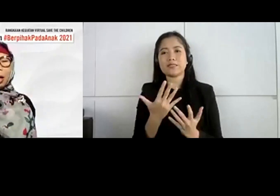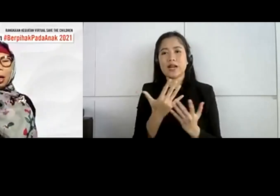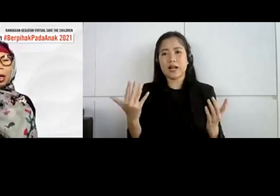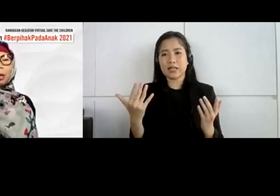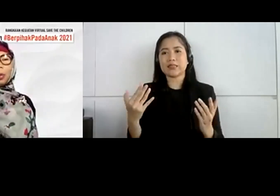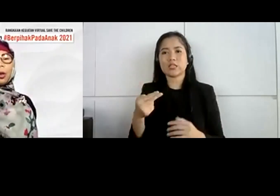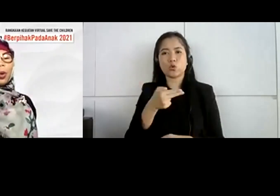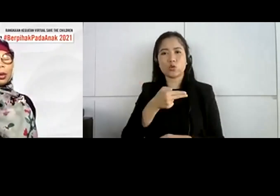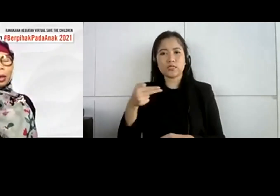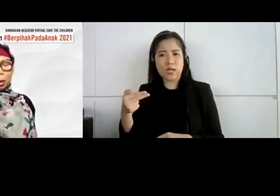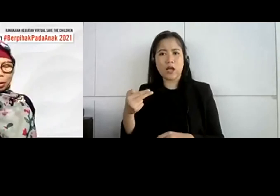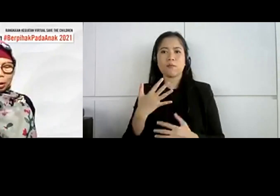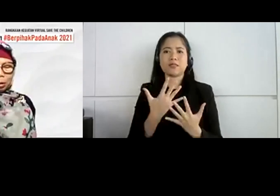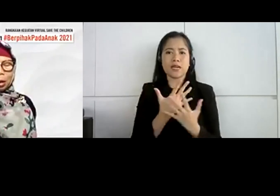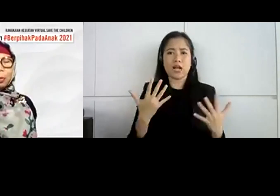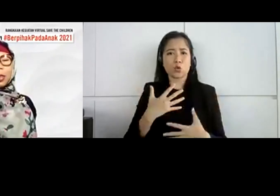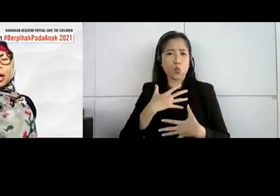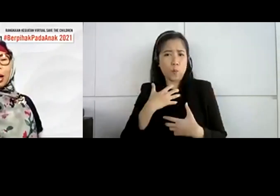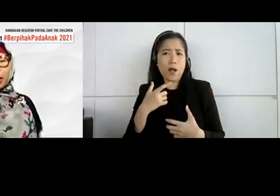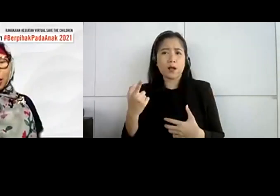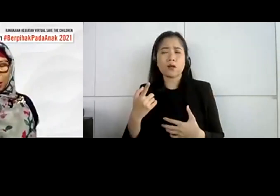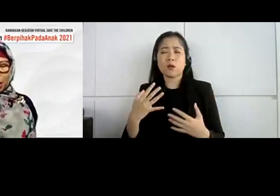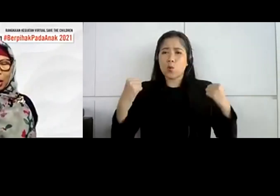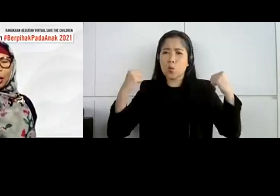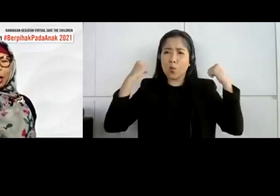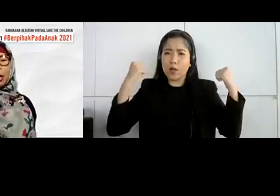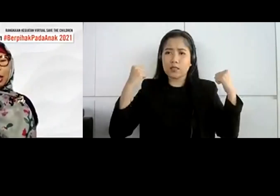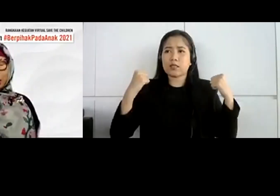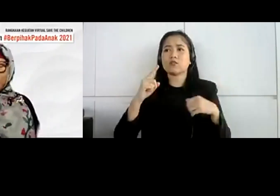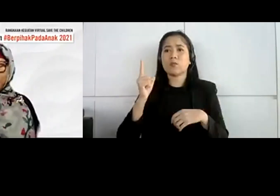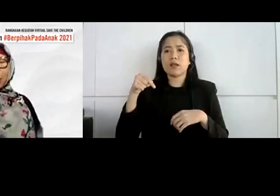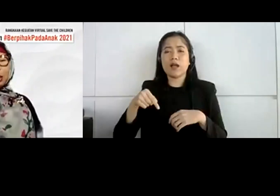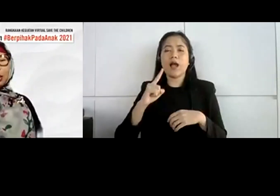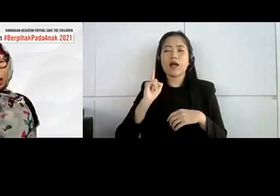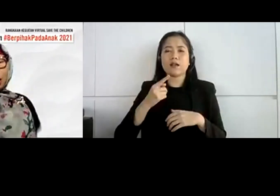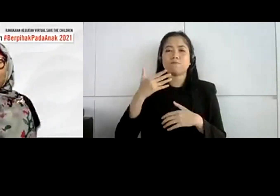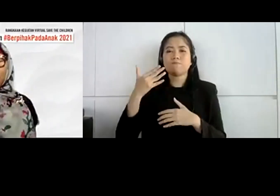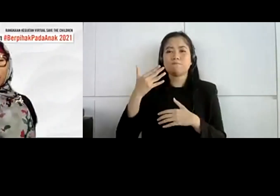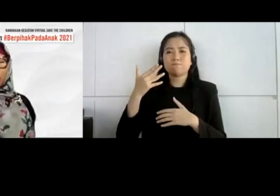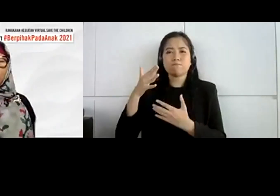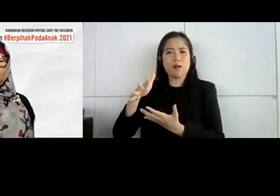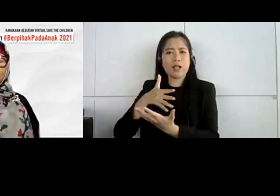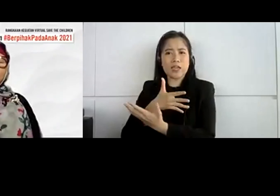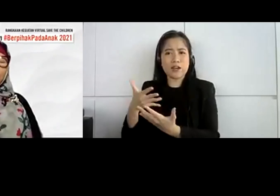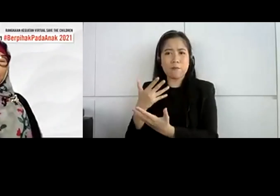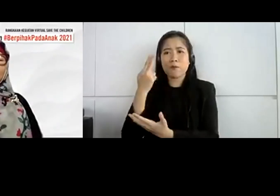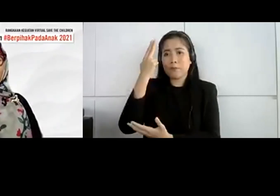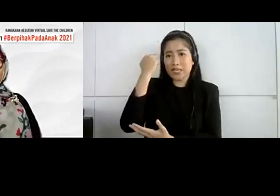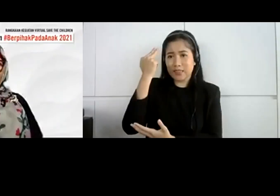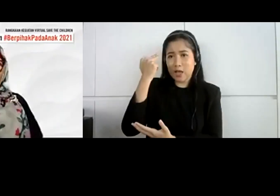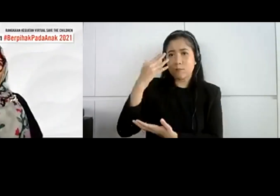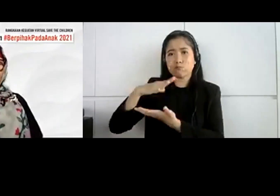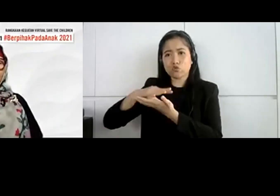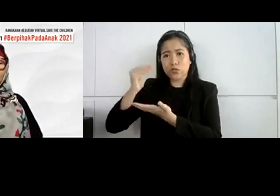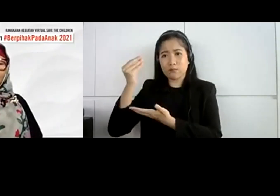Indonesia agar diberi kekuatan dalam menjalankan agenda-agenda pemerintah pusat maupun pemerintah